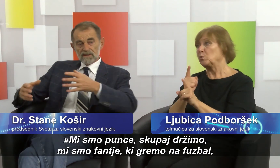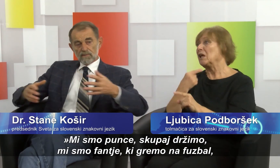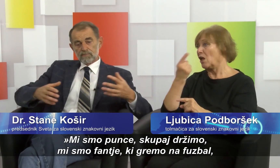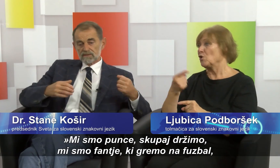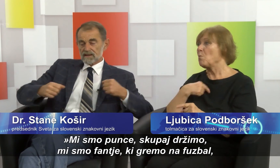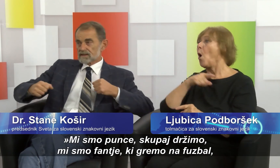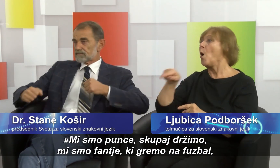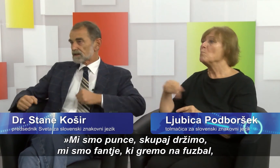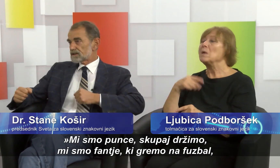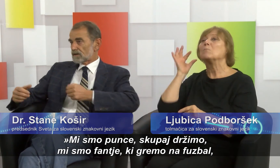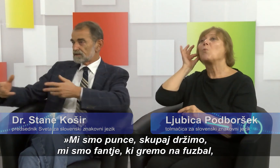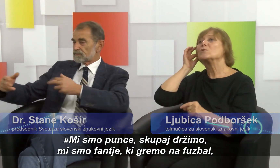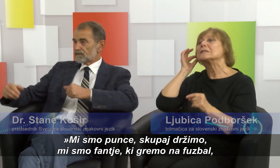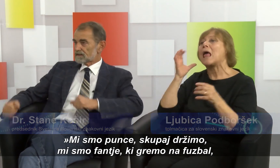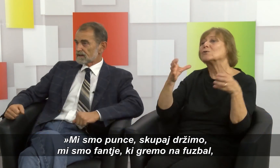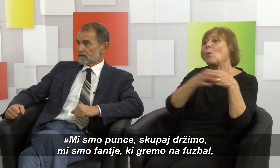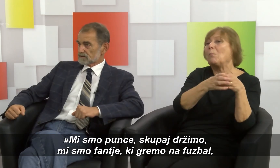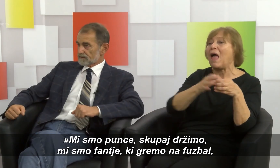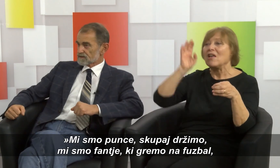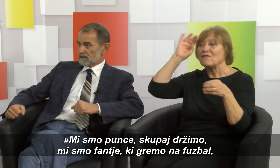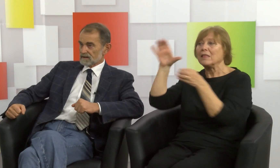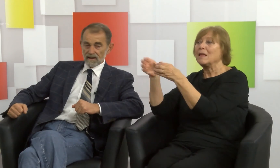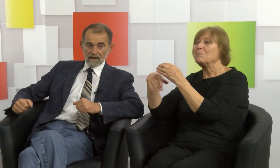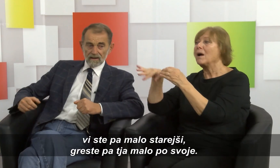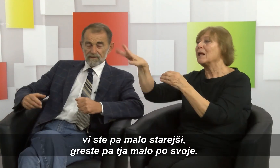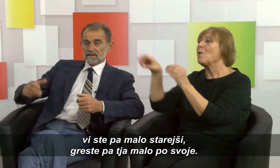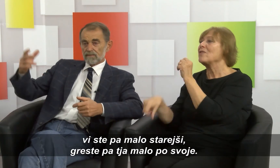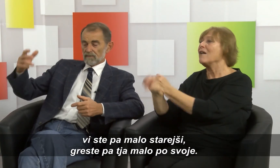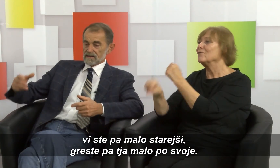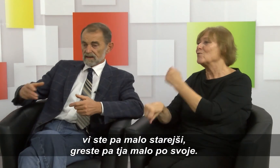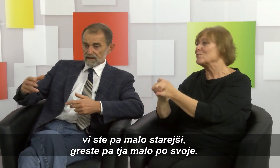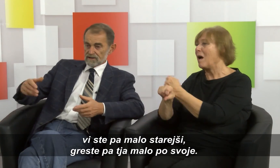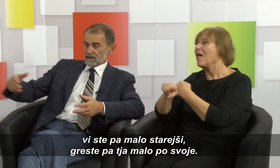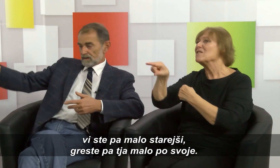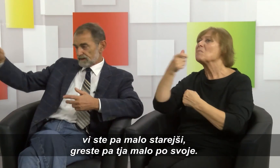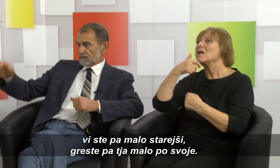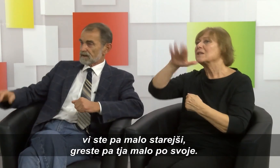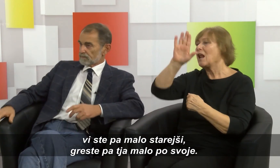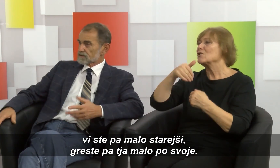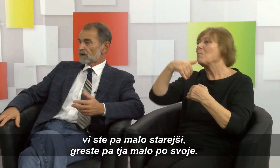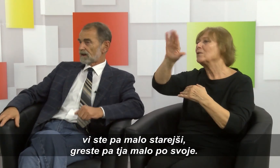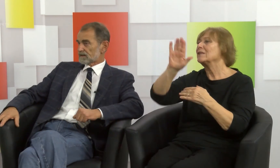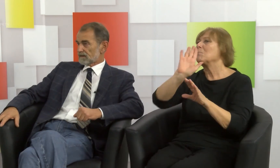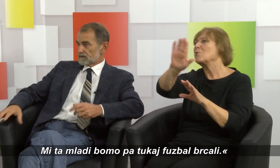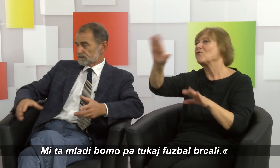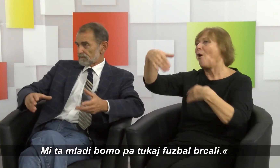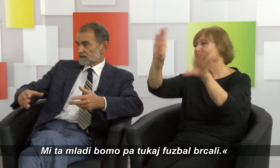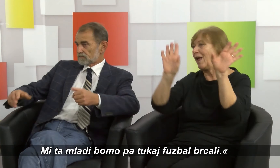smo punce, skup držimo, mi smo fantje, gremo na fuzbal, ne. Vi ste pa malo starejši, pejte pa kje po svoje. Ne. Mi tam mlad bomo